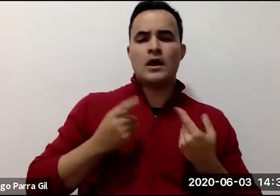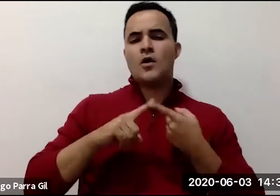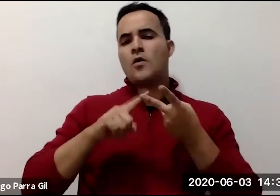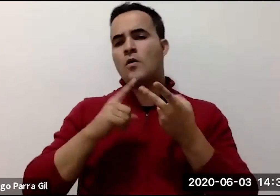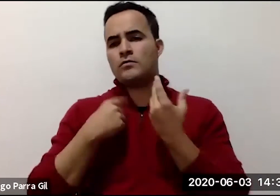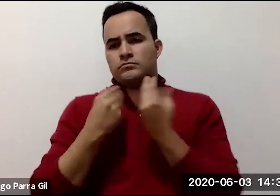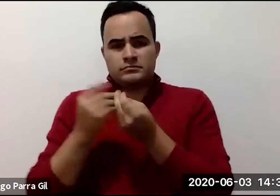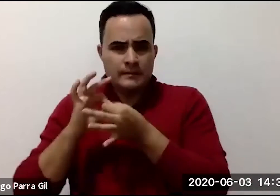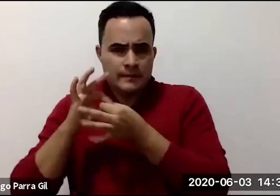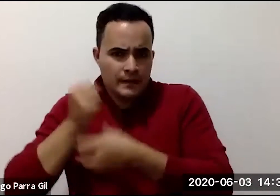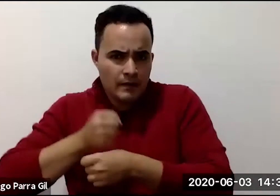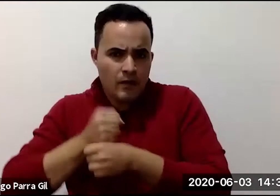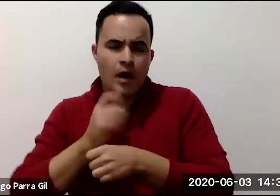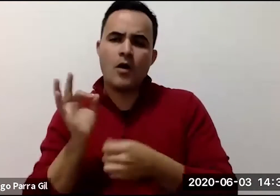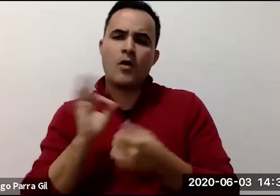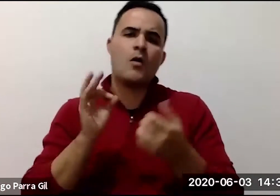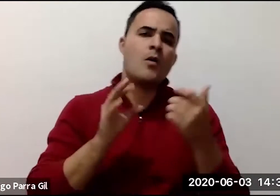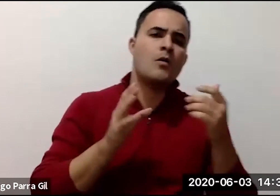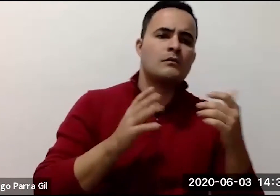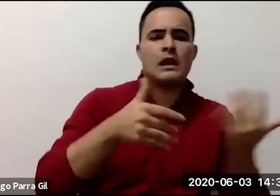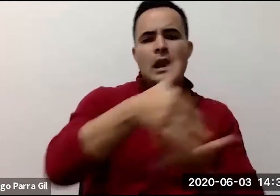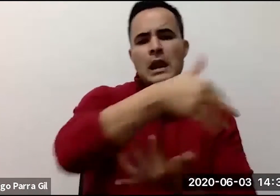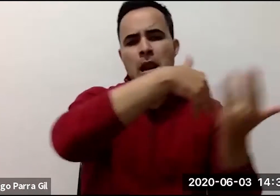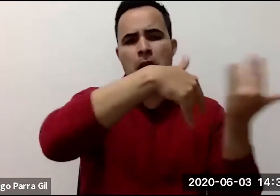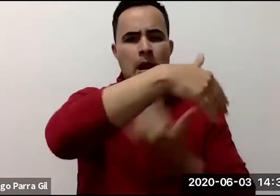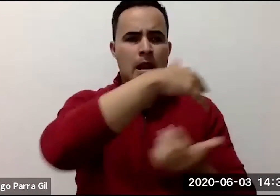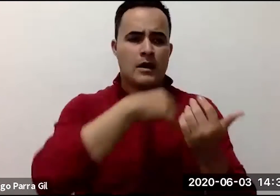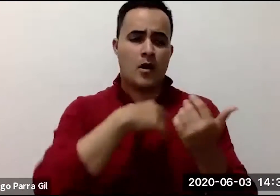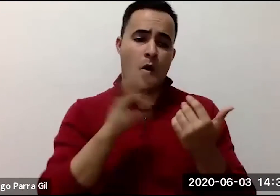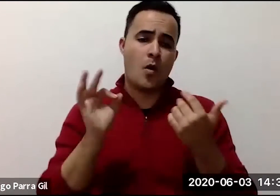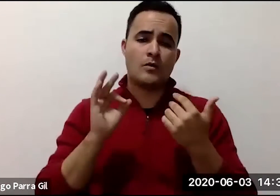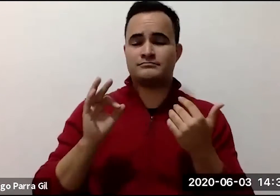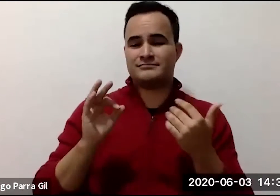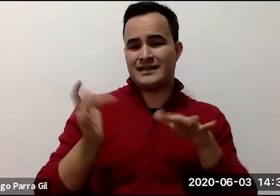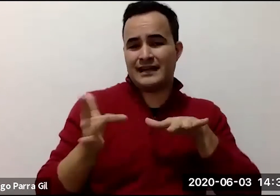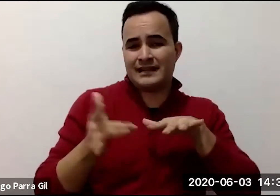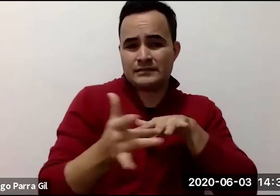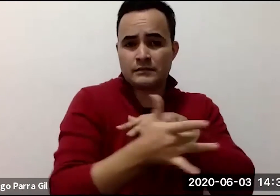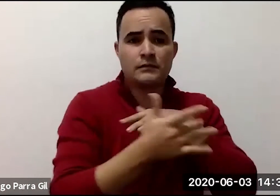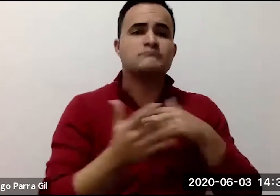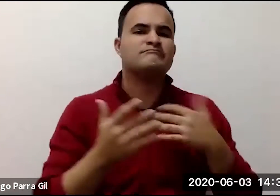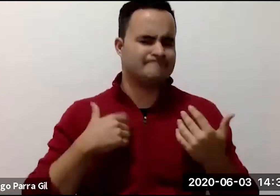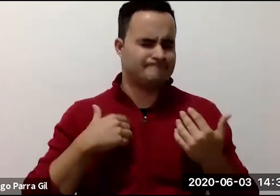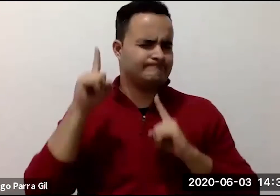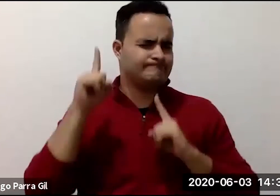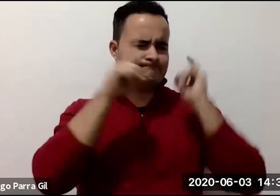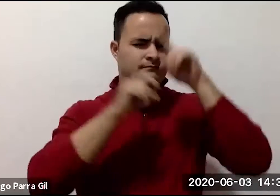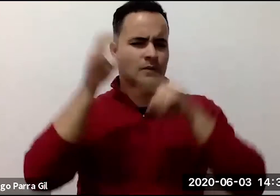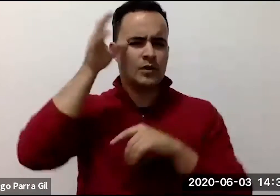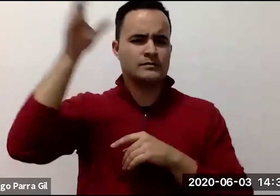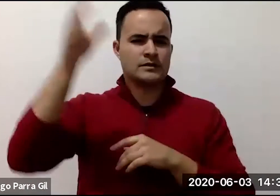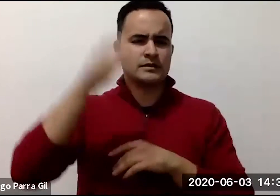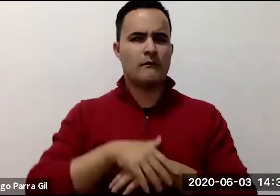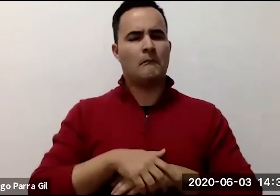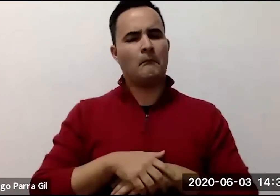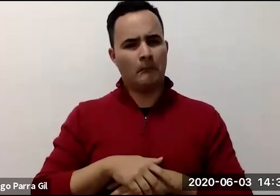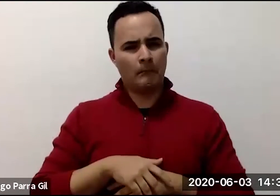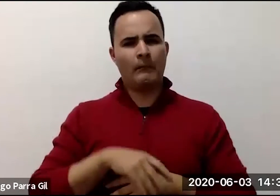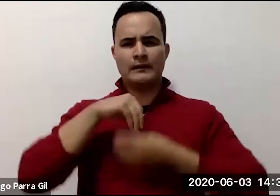palabra, en las redes sociales o no, hablar de esa multiplicidad de confinamientos que han sido